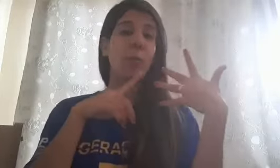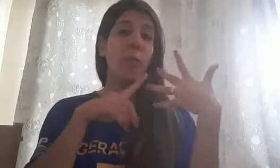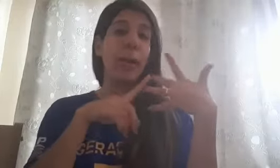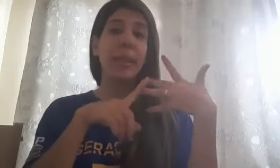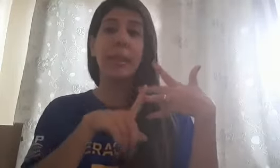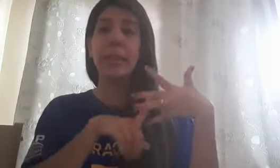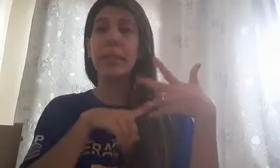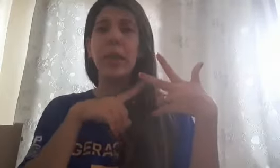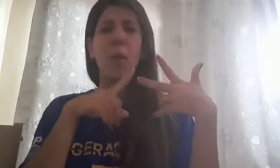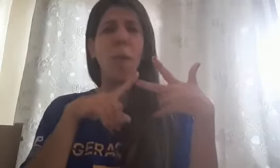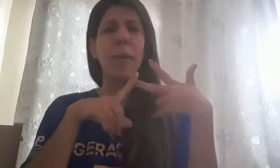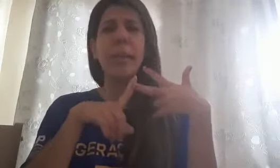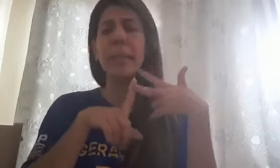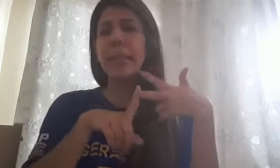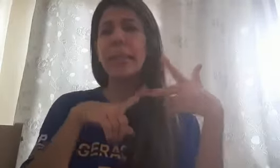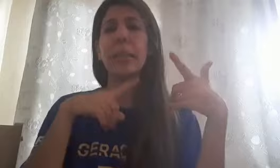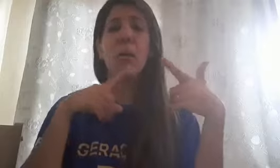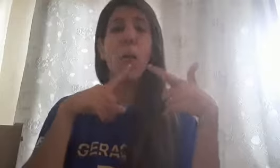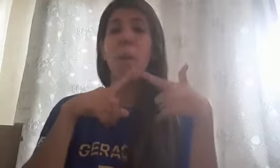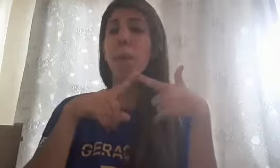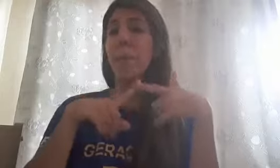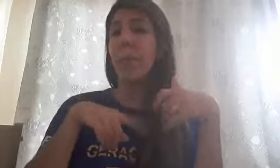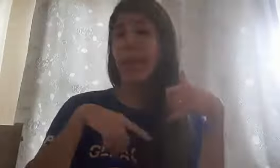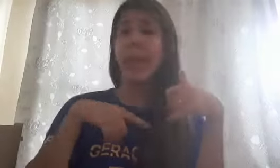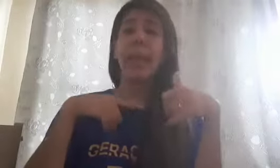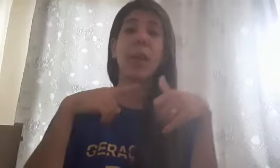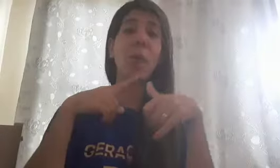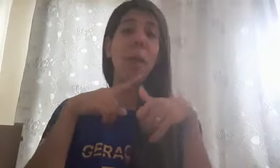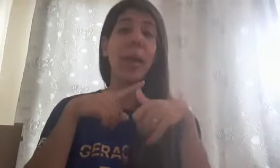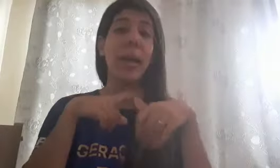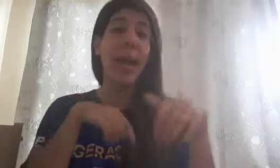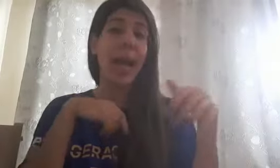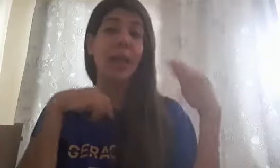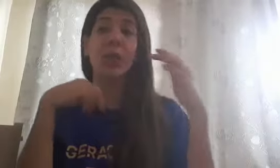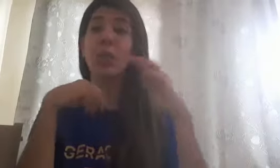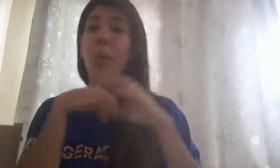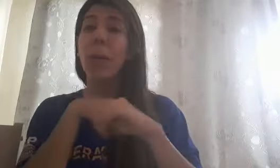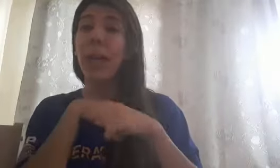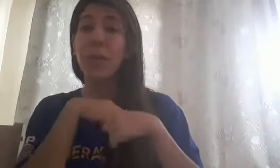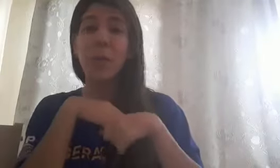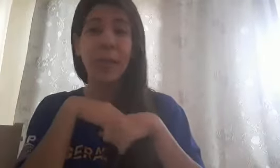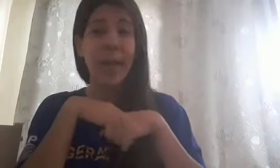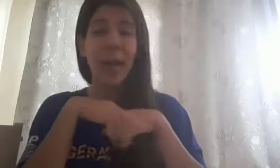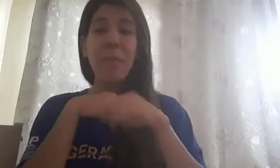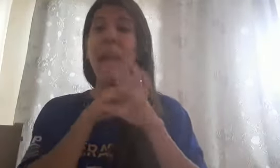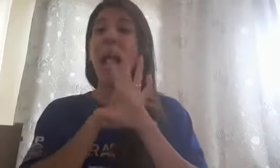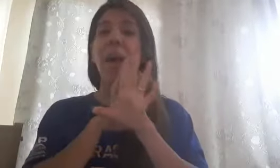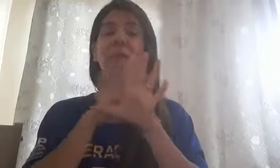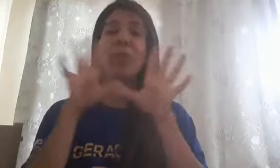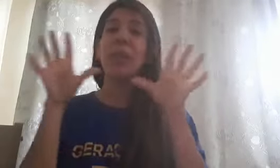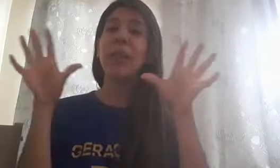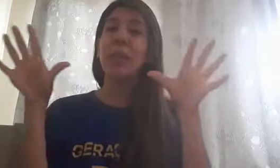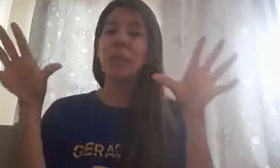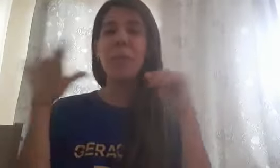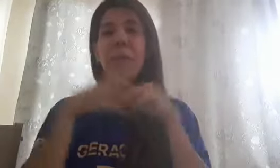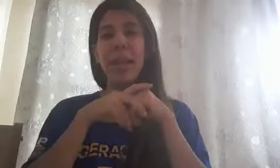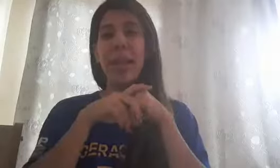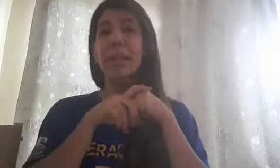com banana, com maçã, com pera, com abacate, com maracujá. A fruta da sua preferência.